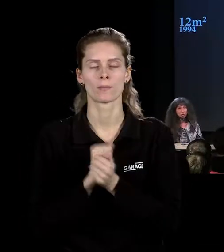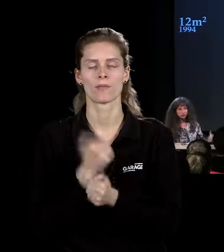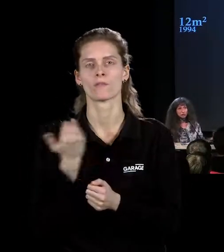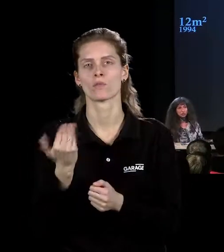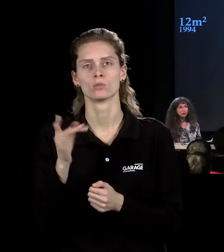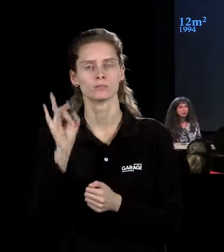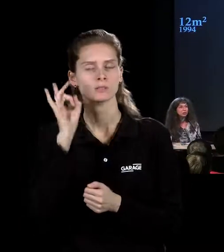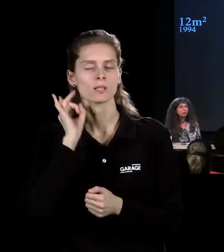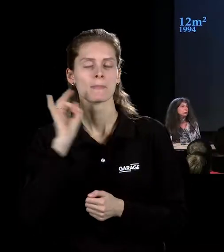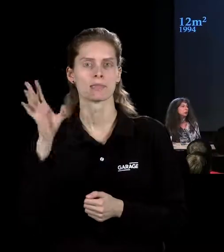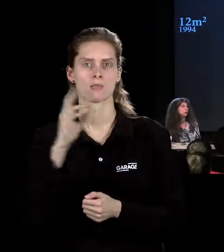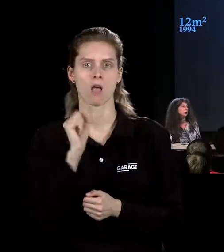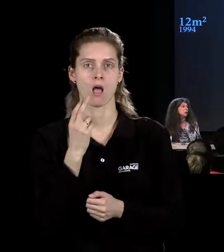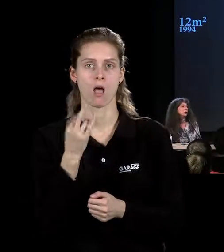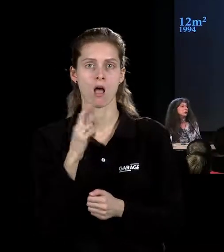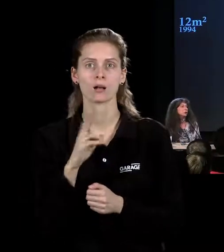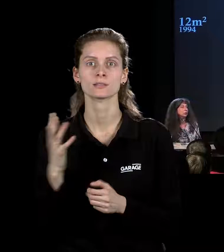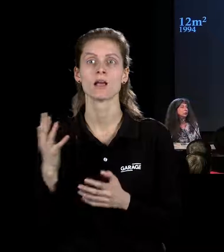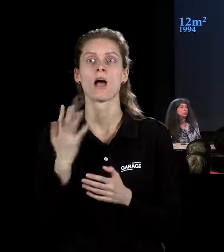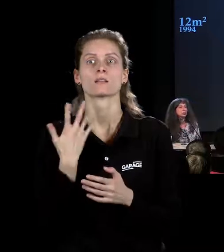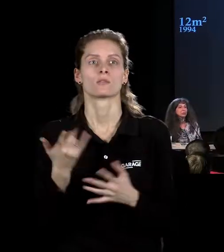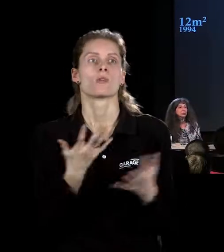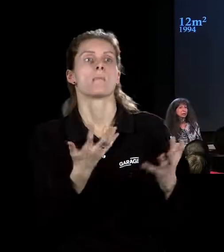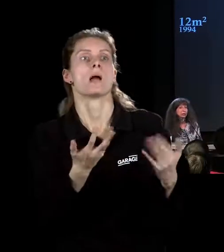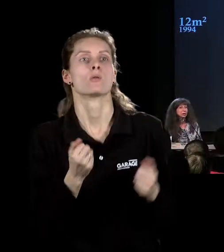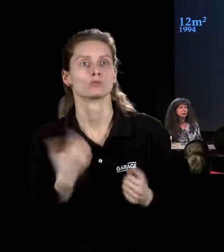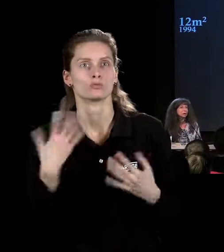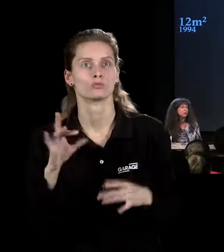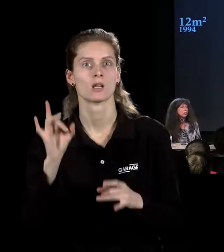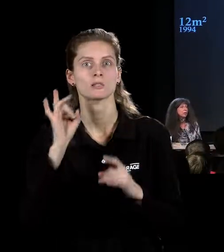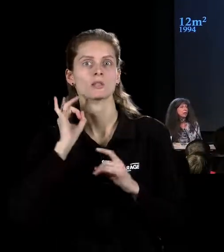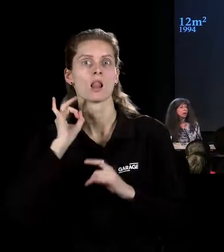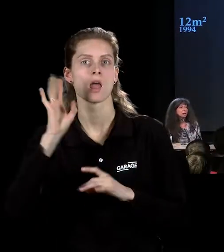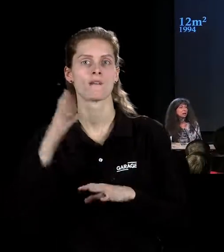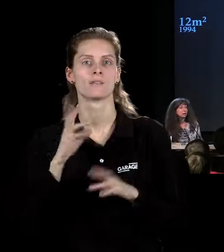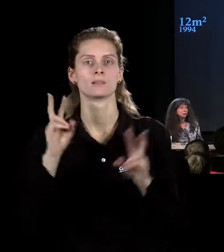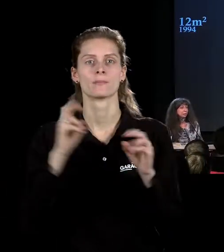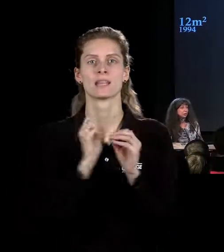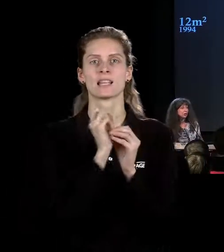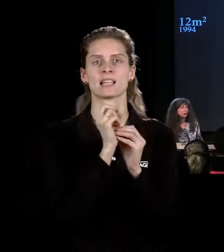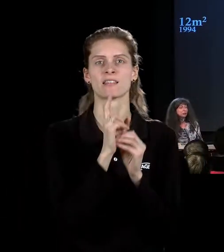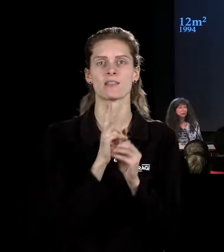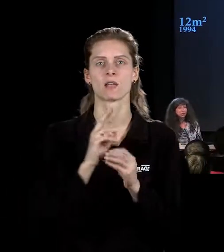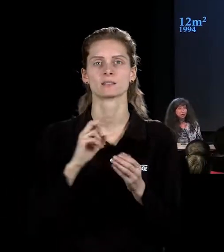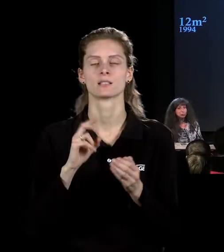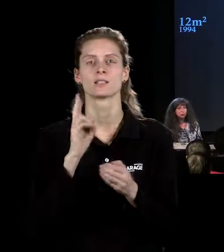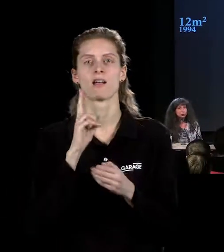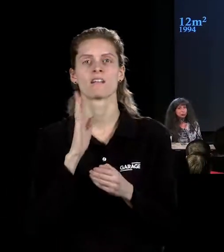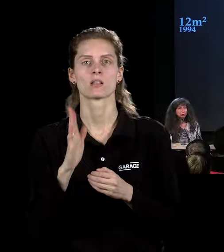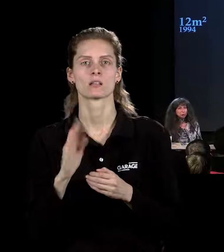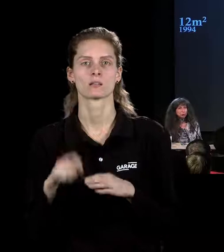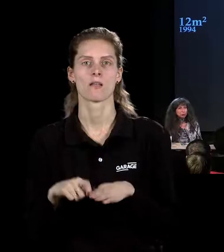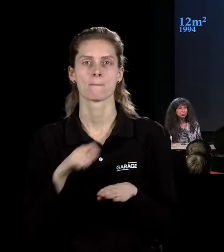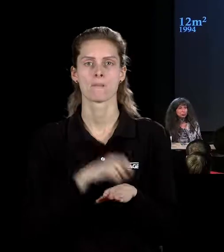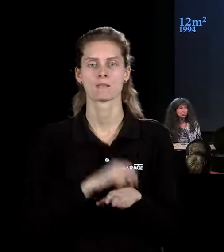знаменитых впоследствии акций, которую принесла славу, 12 квадратных метров, акция крайне